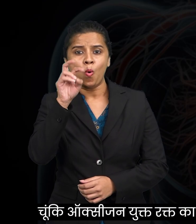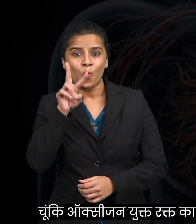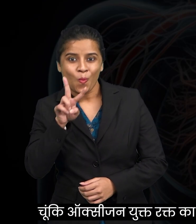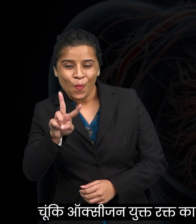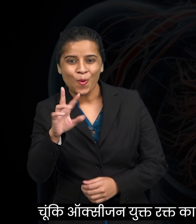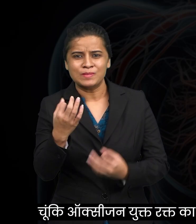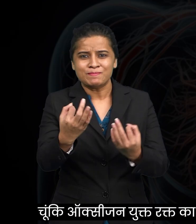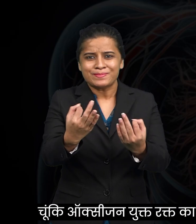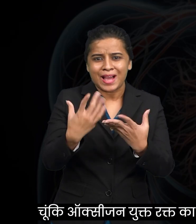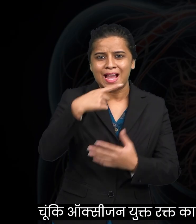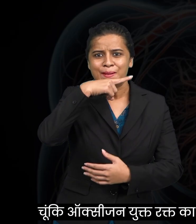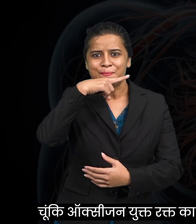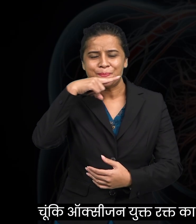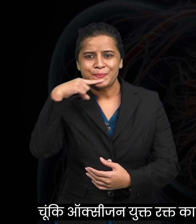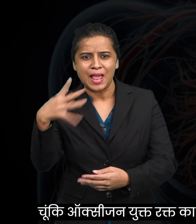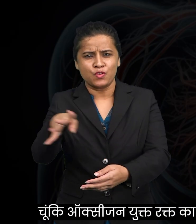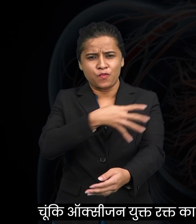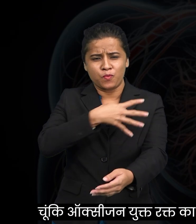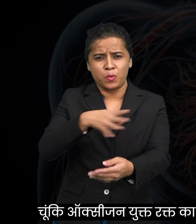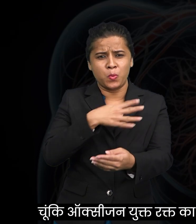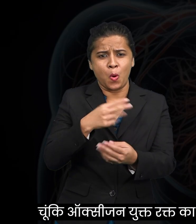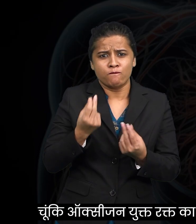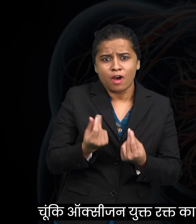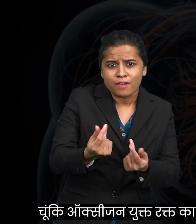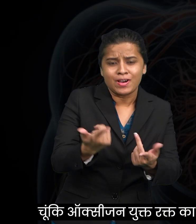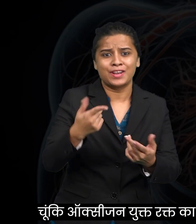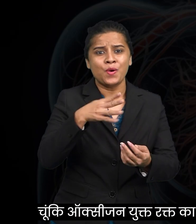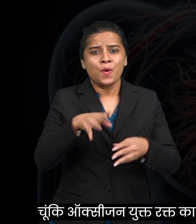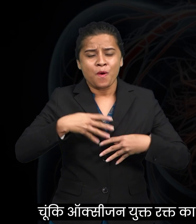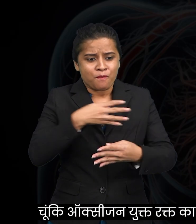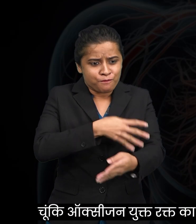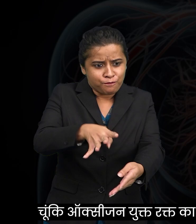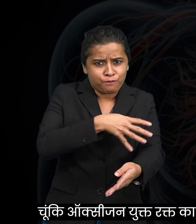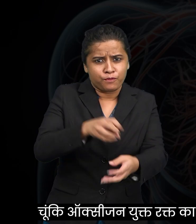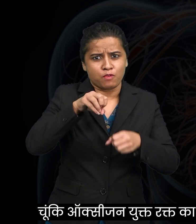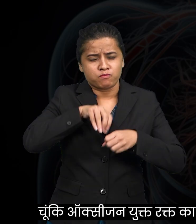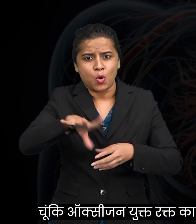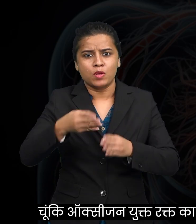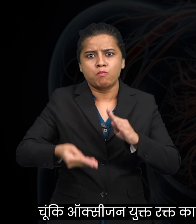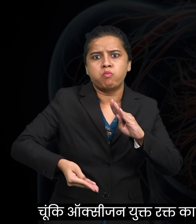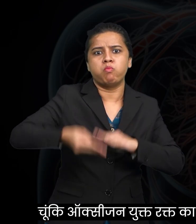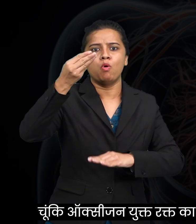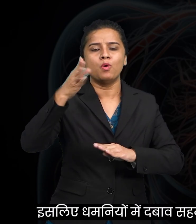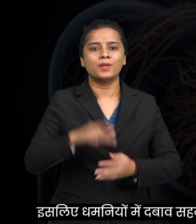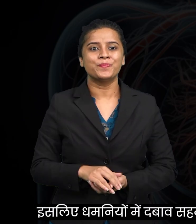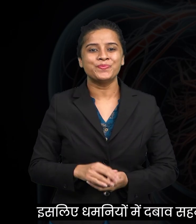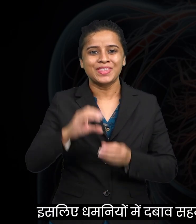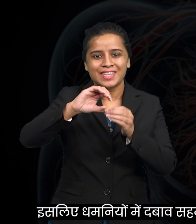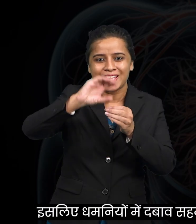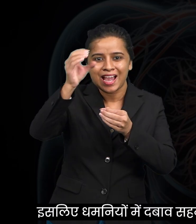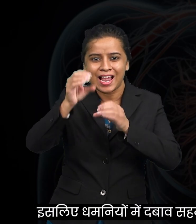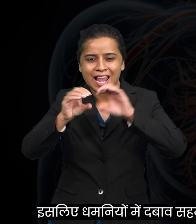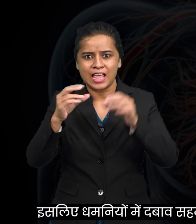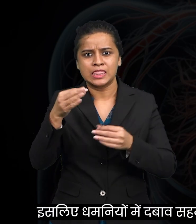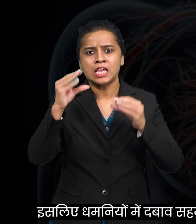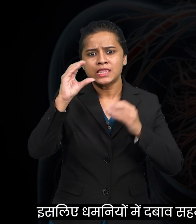चूंकि ऑक्सीजन युक्त रक्त का प्रवाह तेज होता है और उच्च दबाव पर बहता है, इसलिए